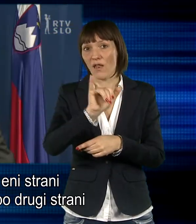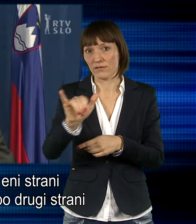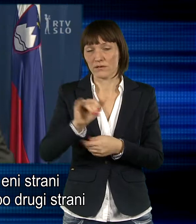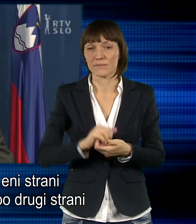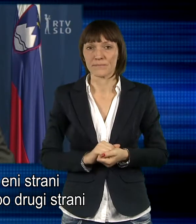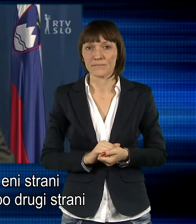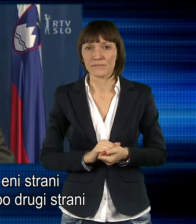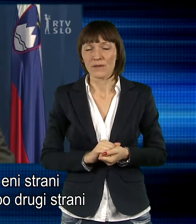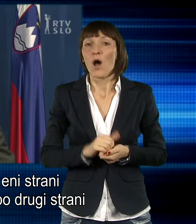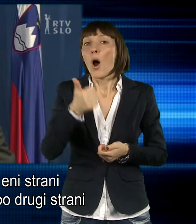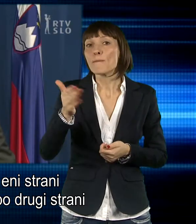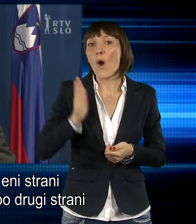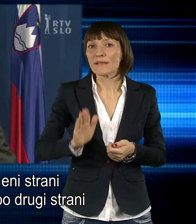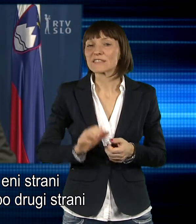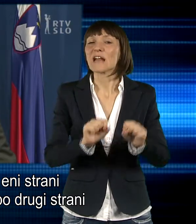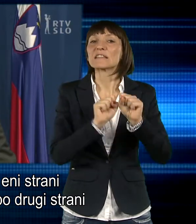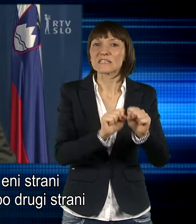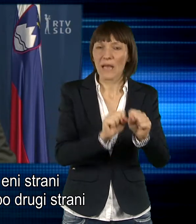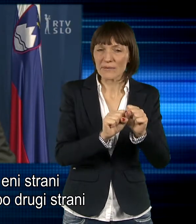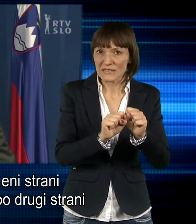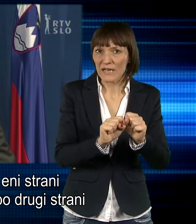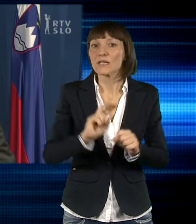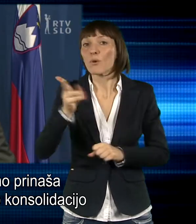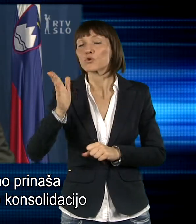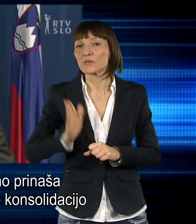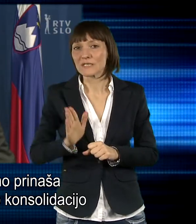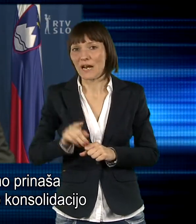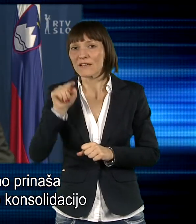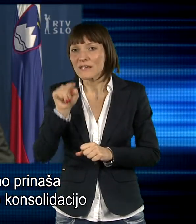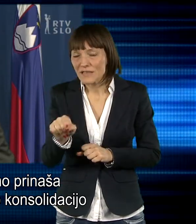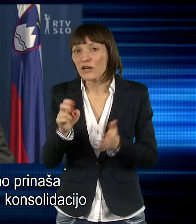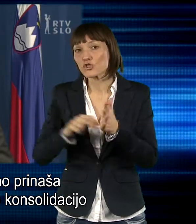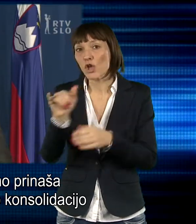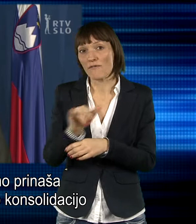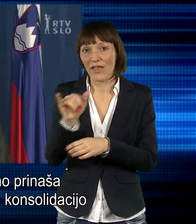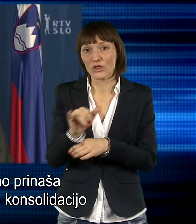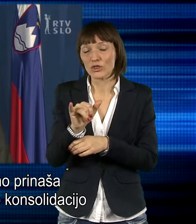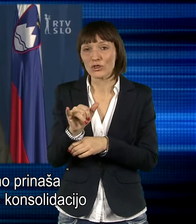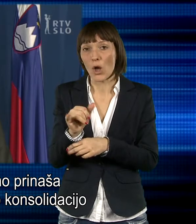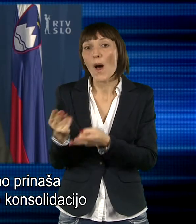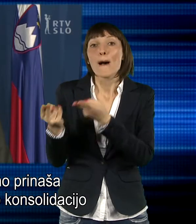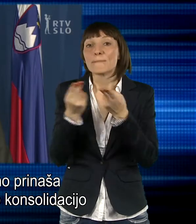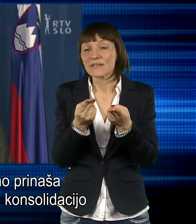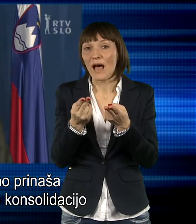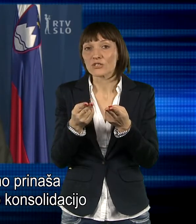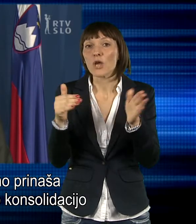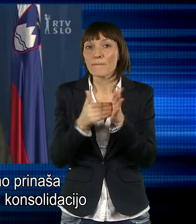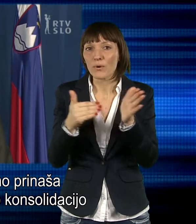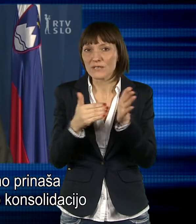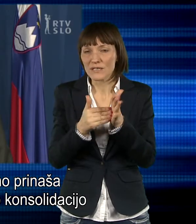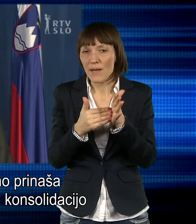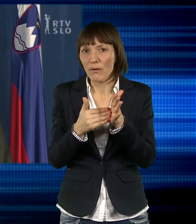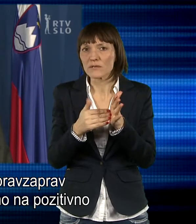Je po eni strani stabilizacijski in po drugi strani taki še vedno prinaša potrebno